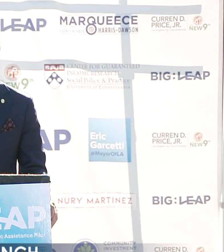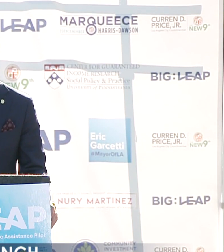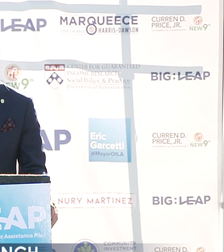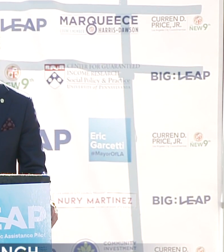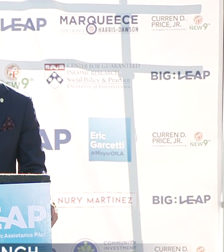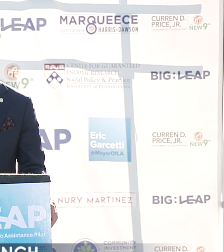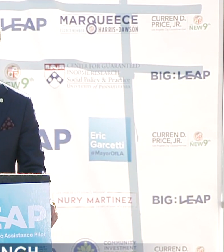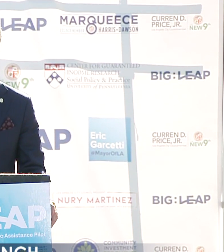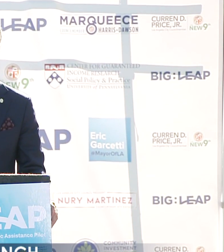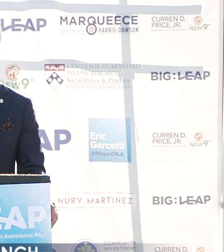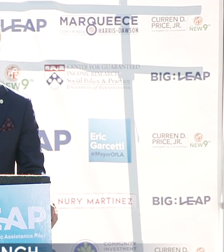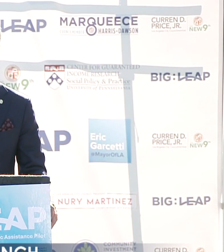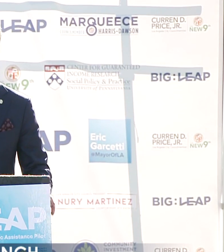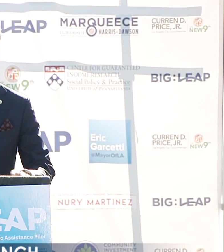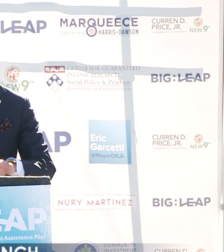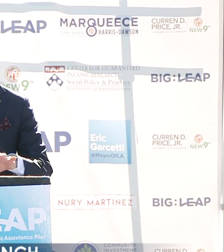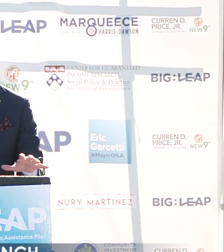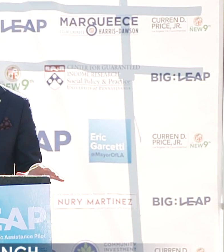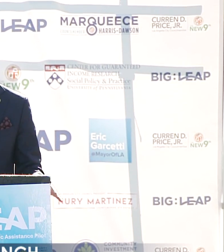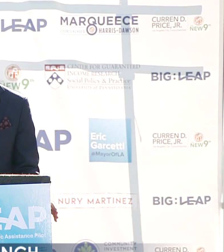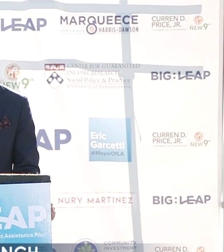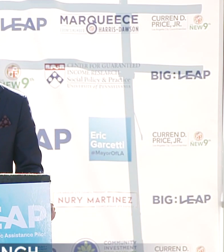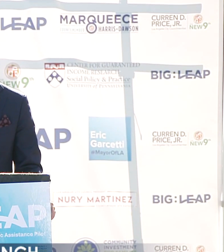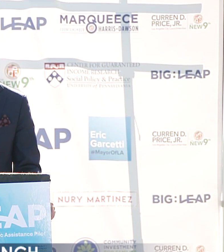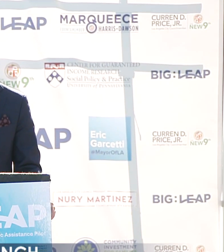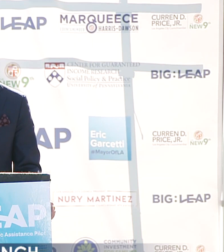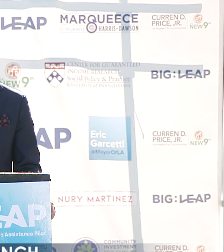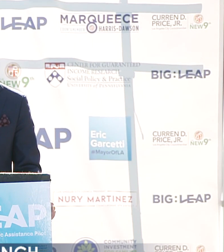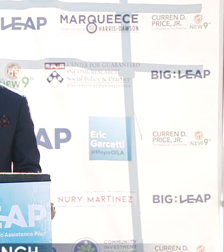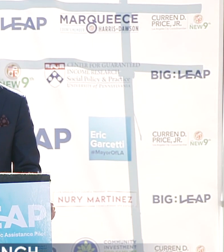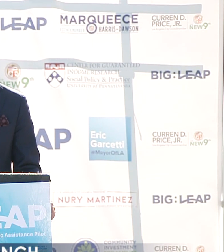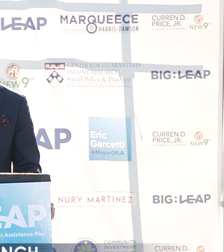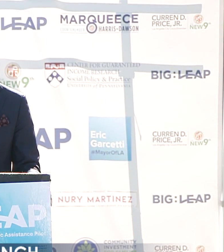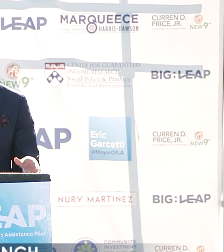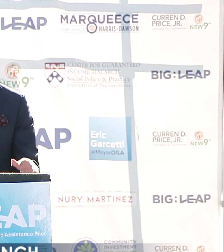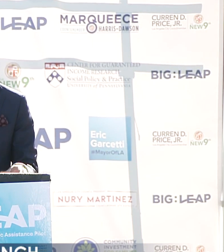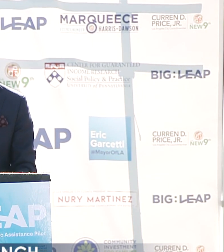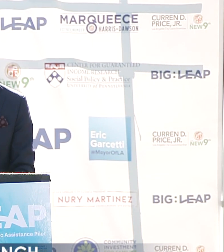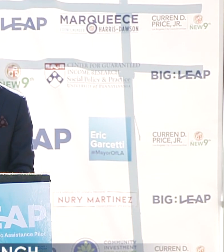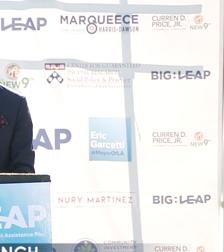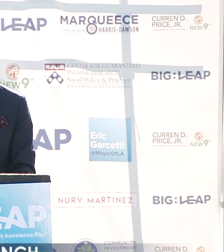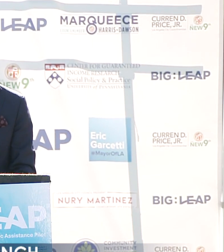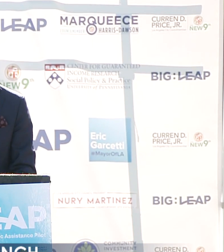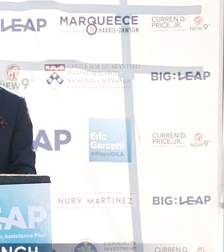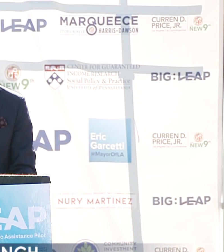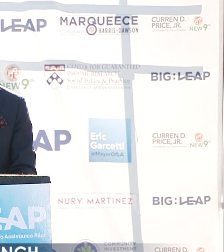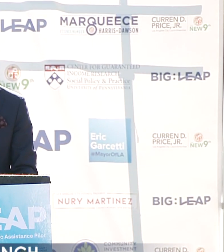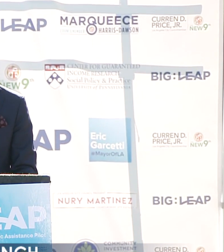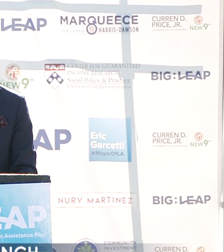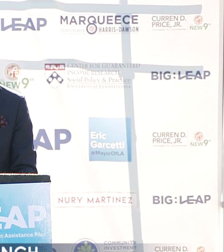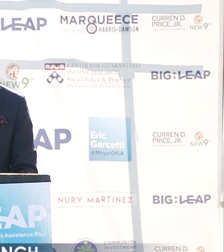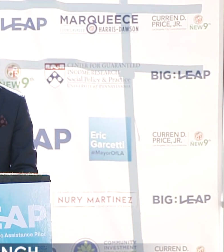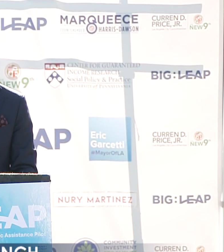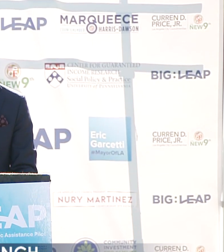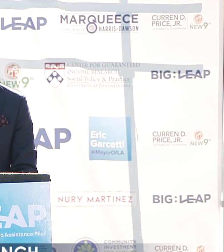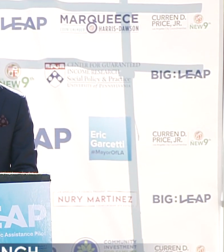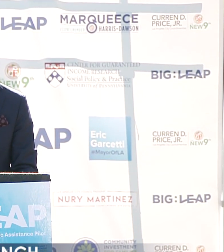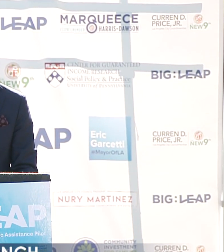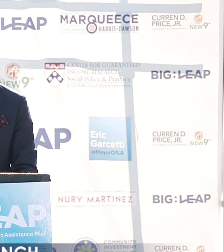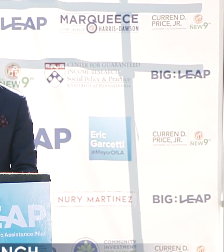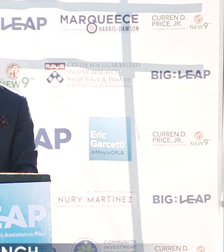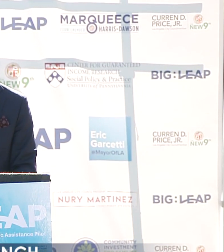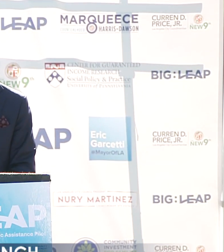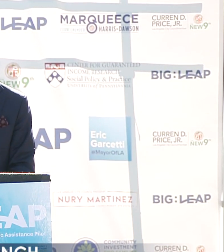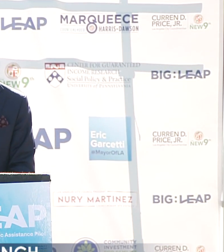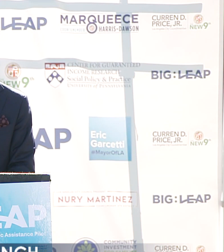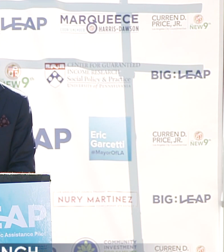8, Marquis Dawson, y todos los miembros de este equipo, incluyendo el Departamento de Inversiones,